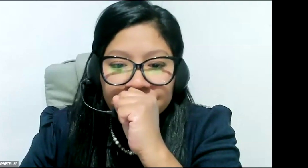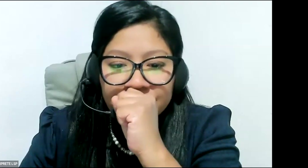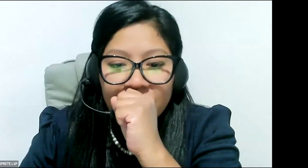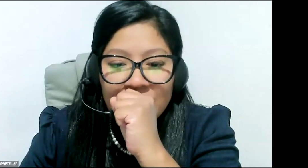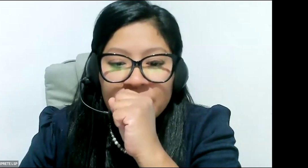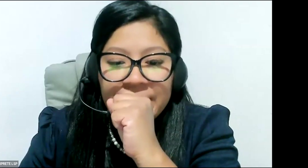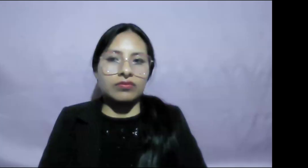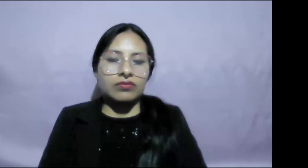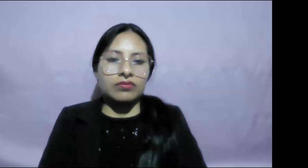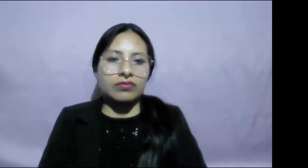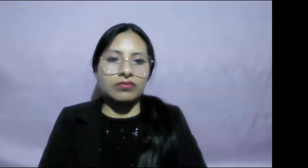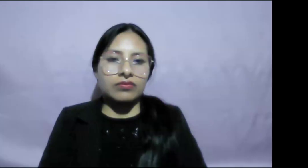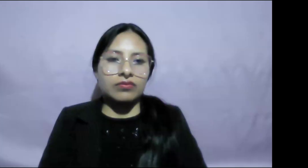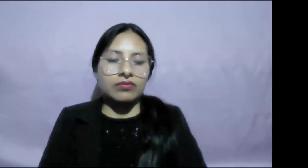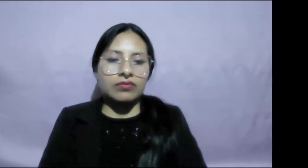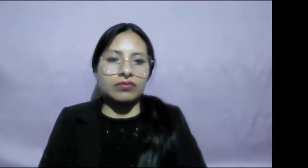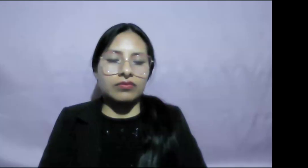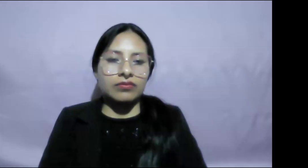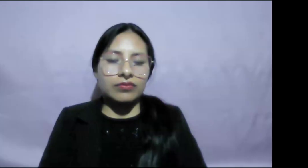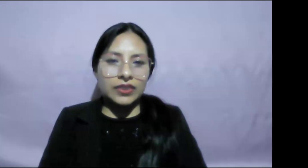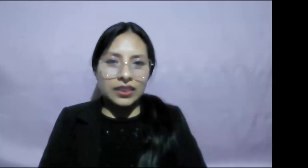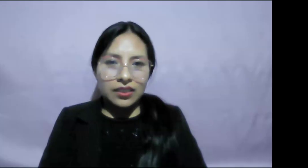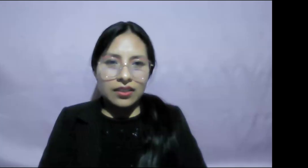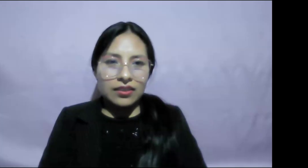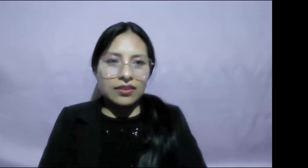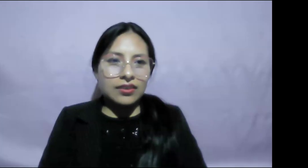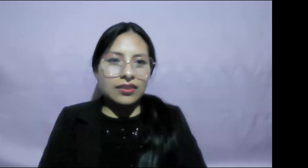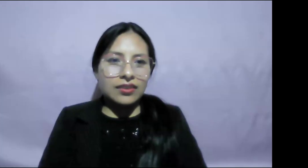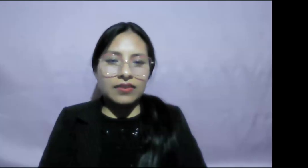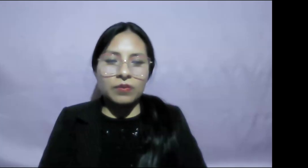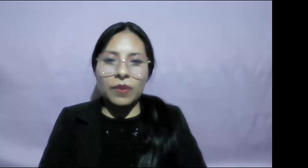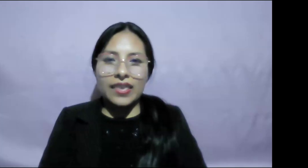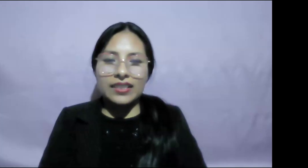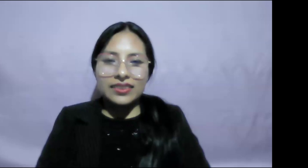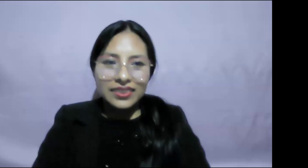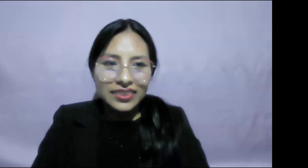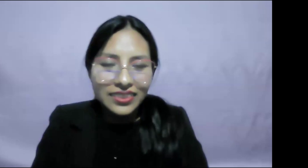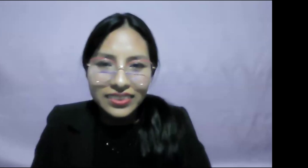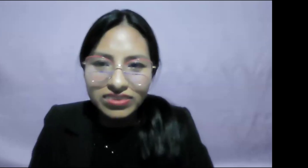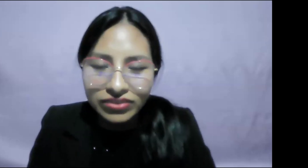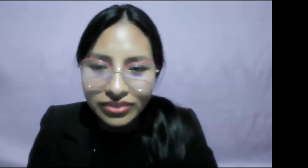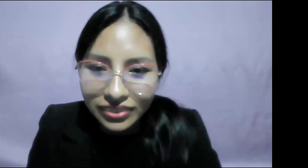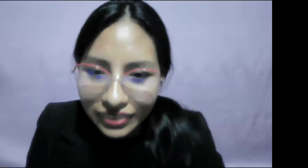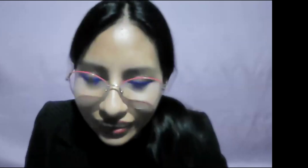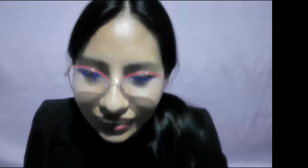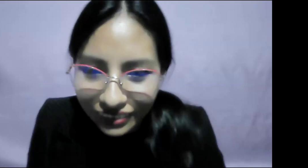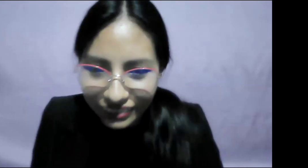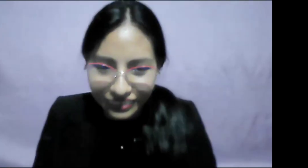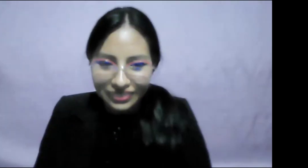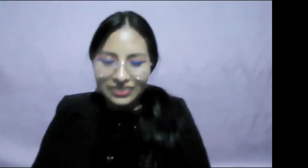Primero muy bien por favor manitos arriba Muy bien excelente y los demás